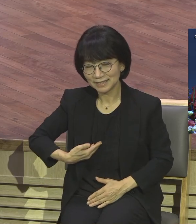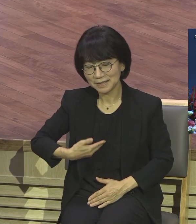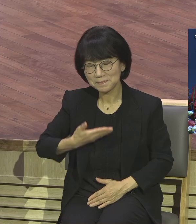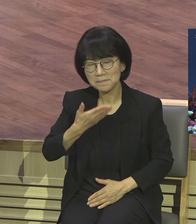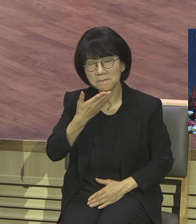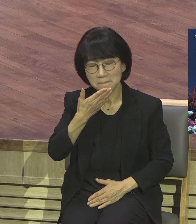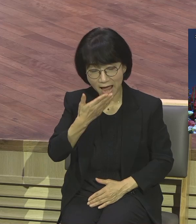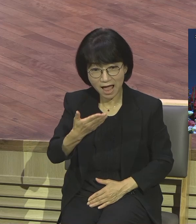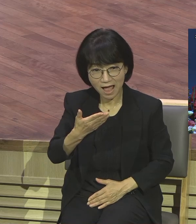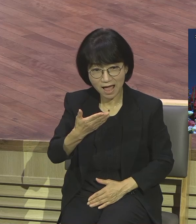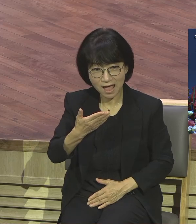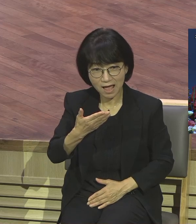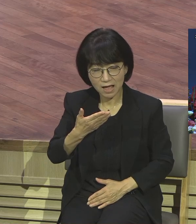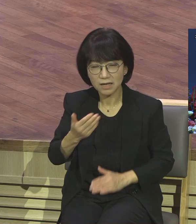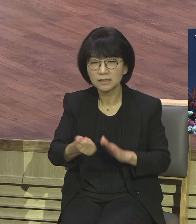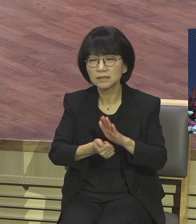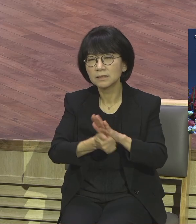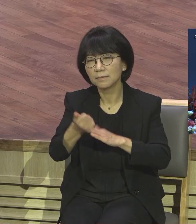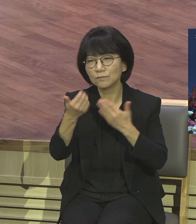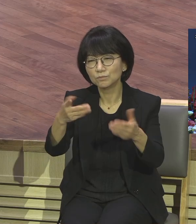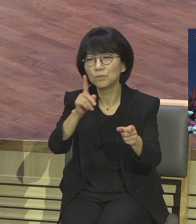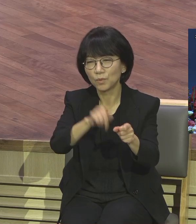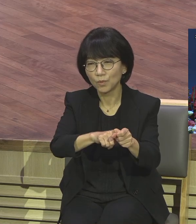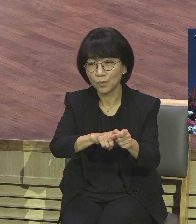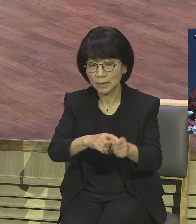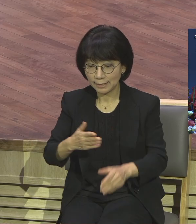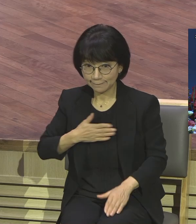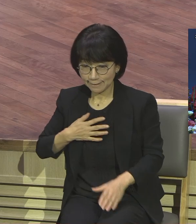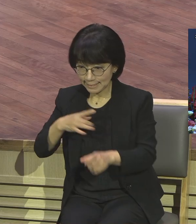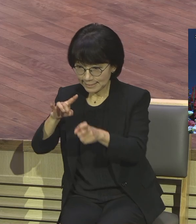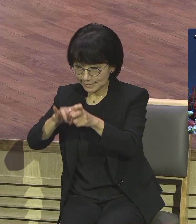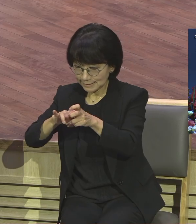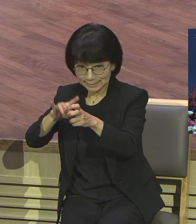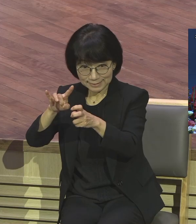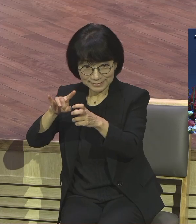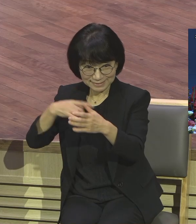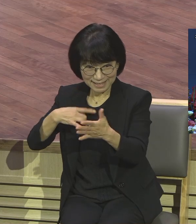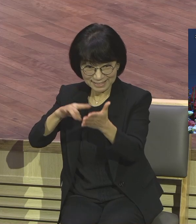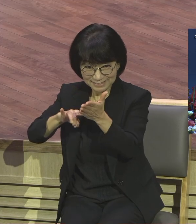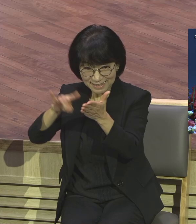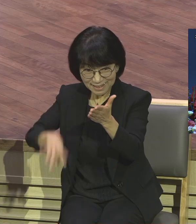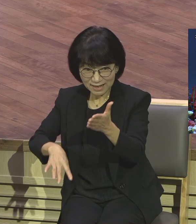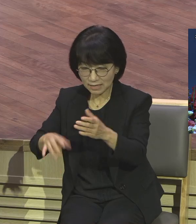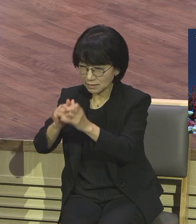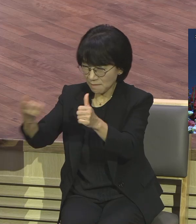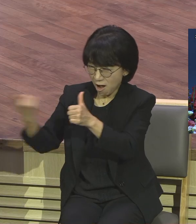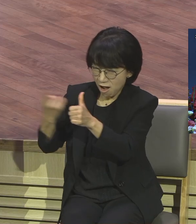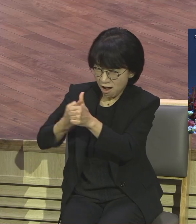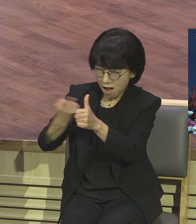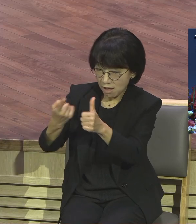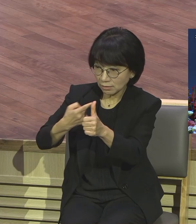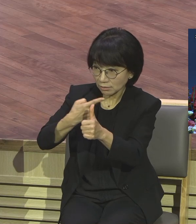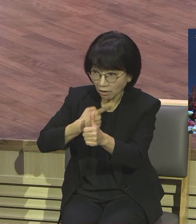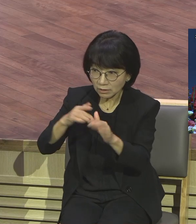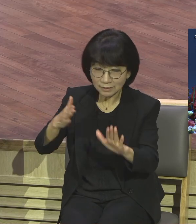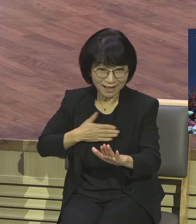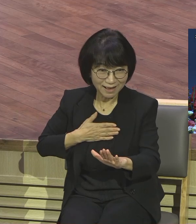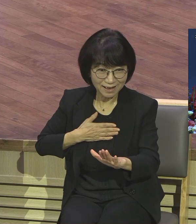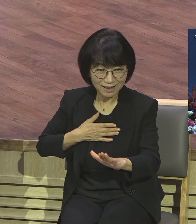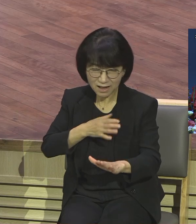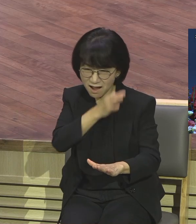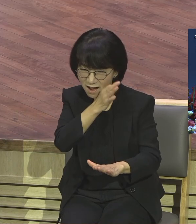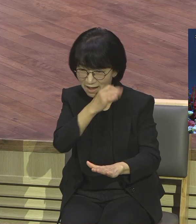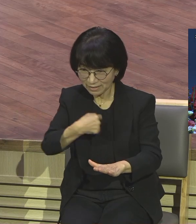수 있다라는 희망을 주는 겁니다. 나 같은 놈도 제자가 됐는데 당신도 제자가 될 수 있다라는 것을